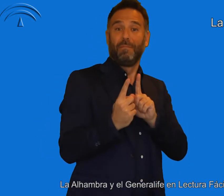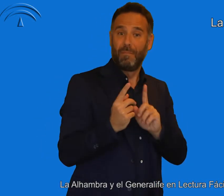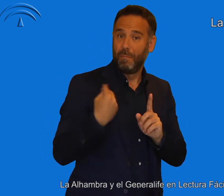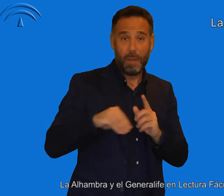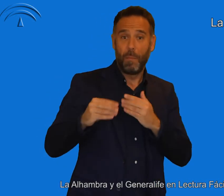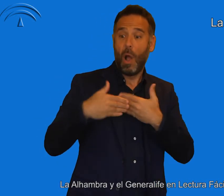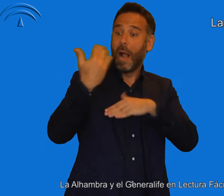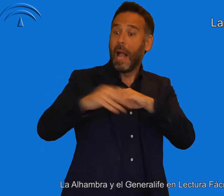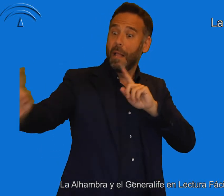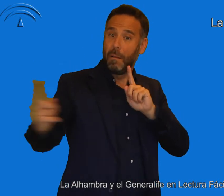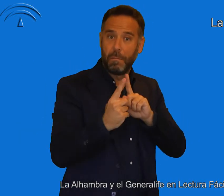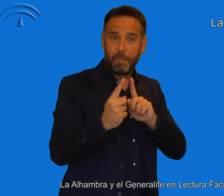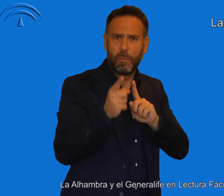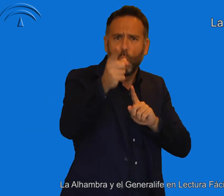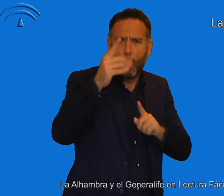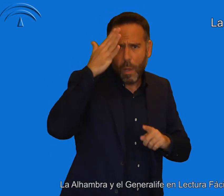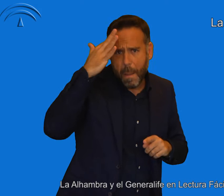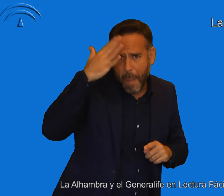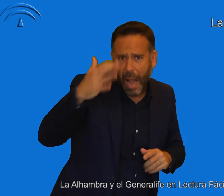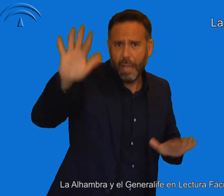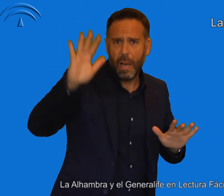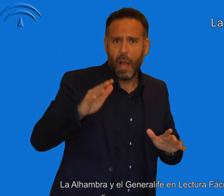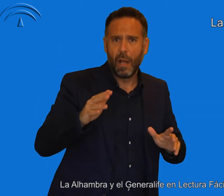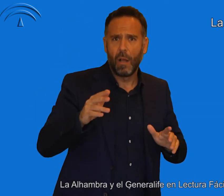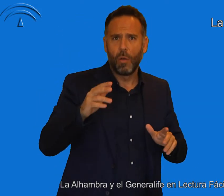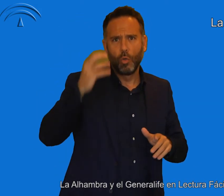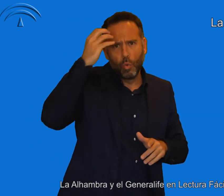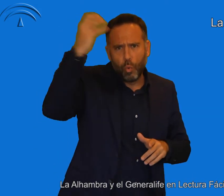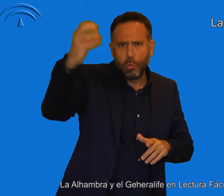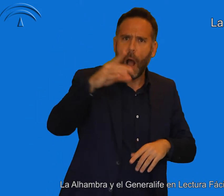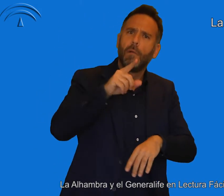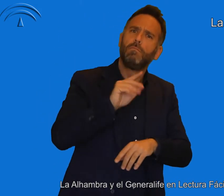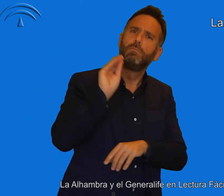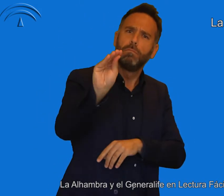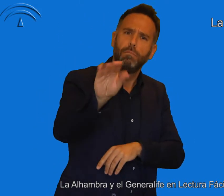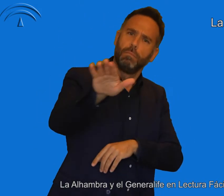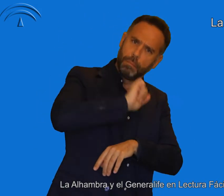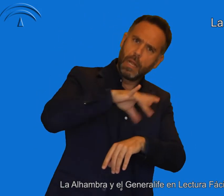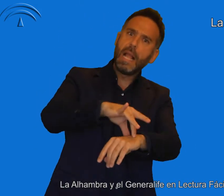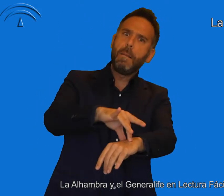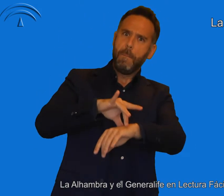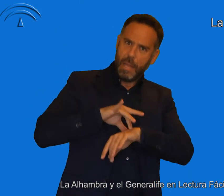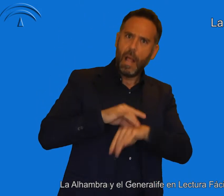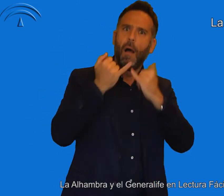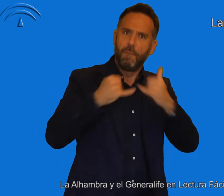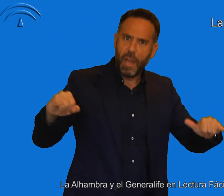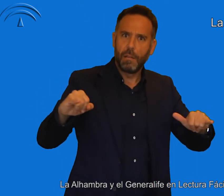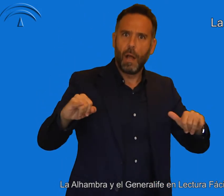del patio. Imagina, el sultán te ha invitado a una fiesta y estás en